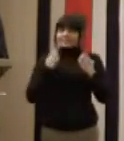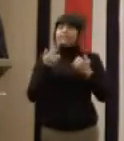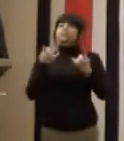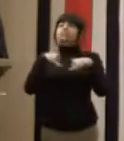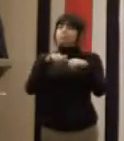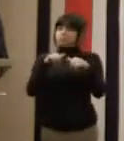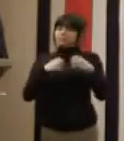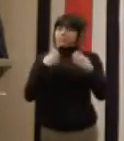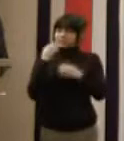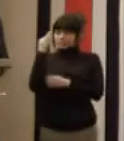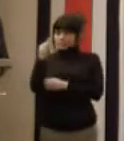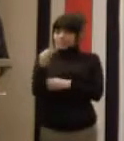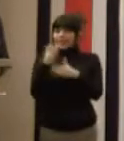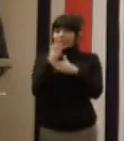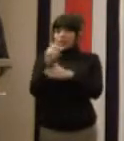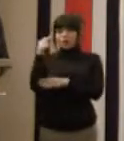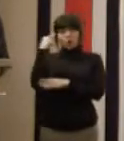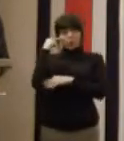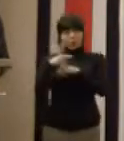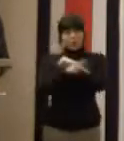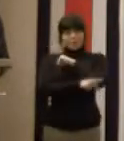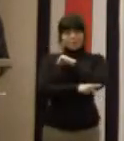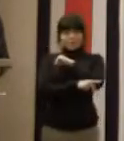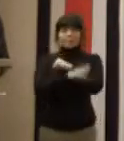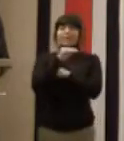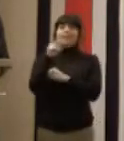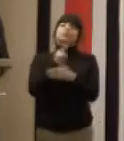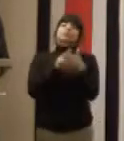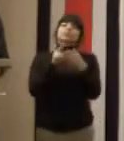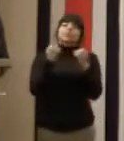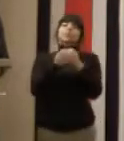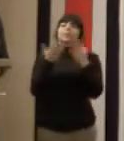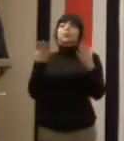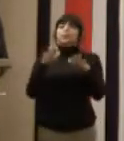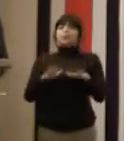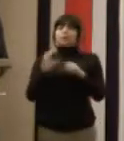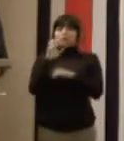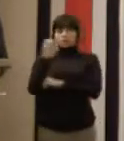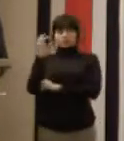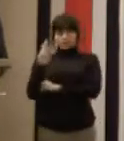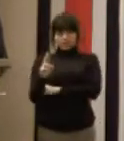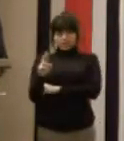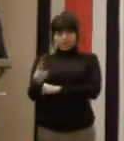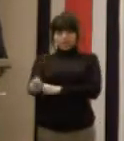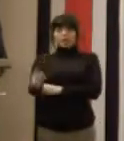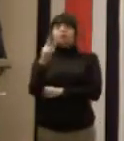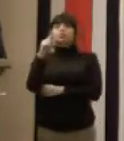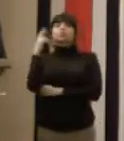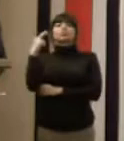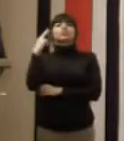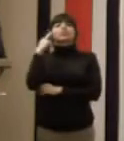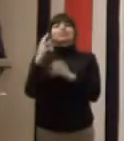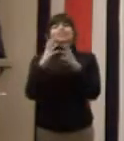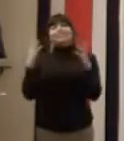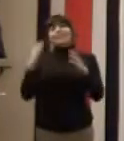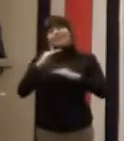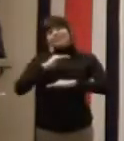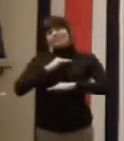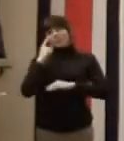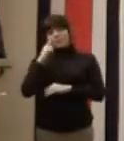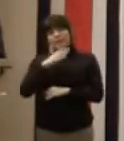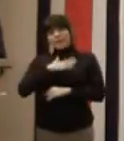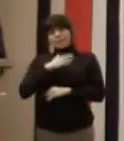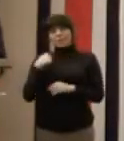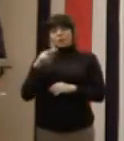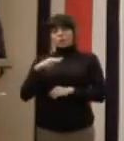continuará existiendo entre el Gobierno de la República y las universidades públicas de Costa Rica. Es un motivo de gran satisfacción para mí,